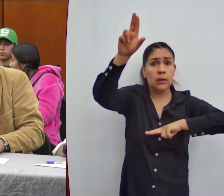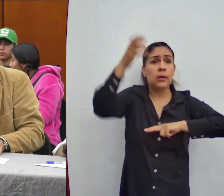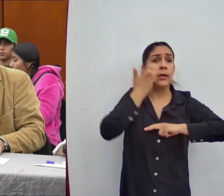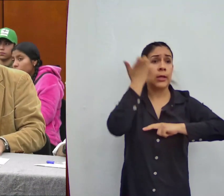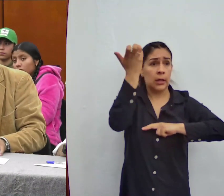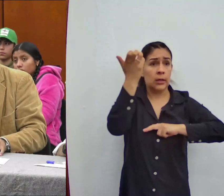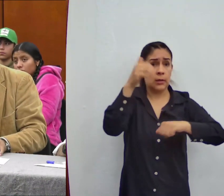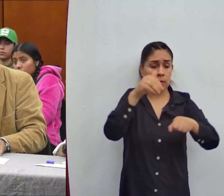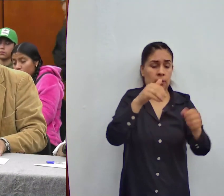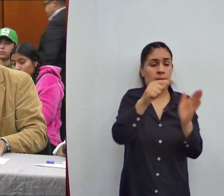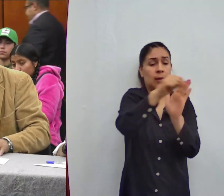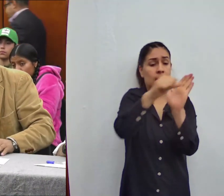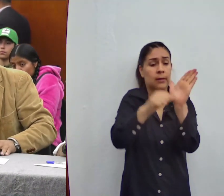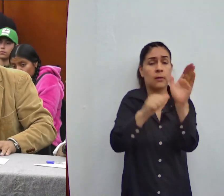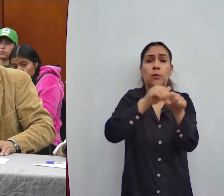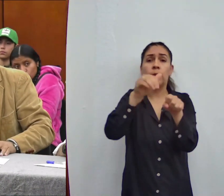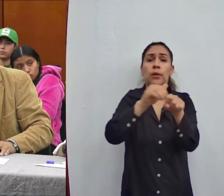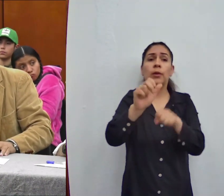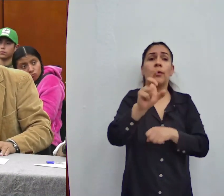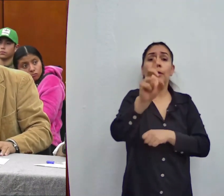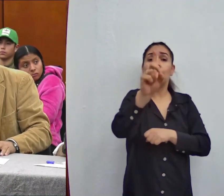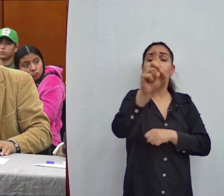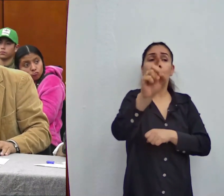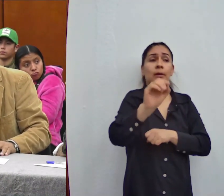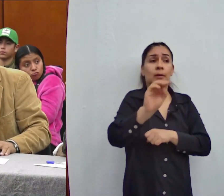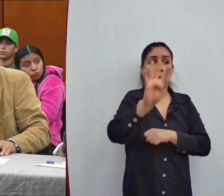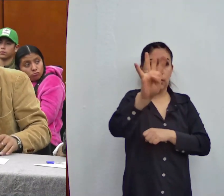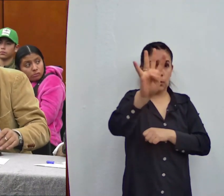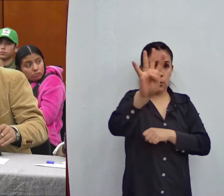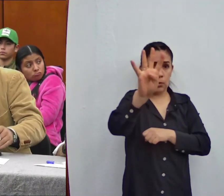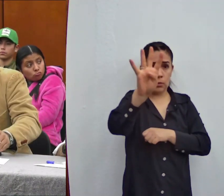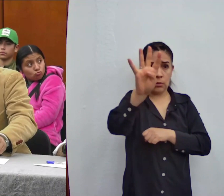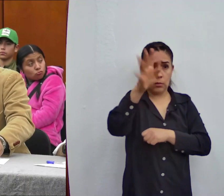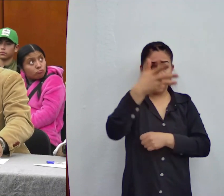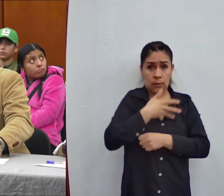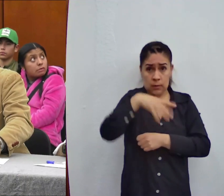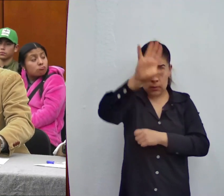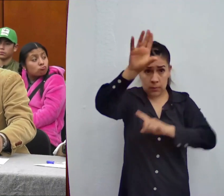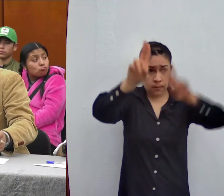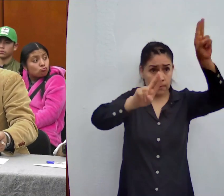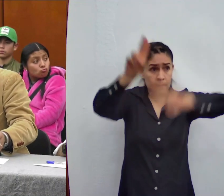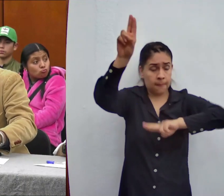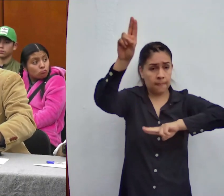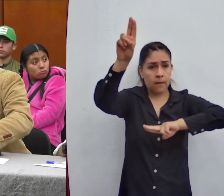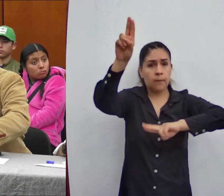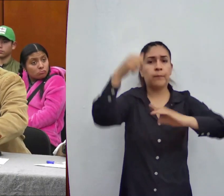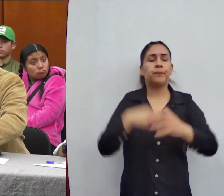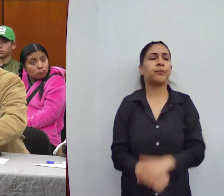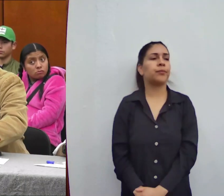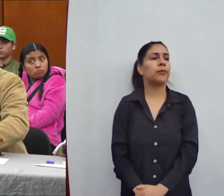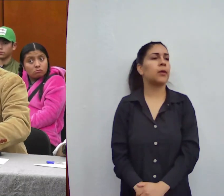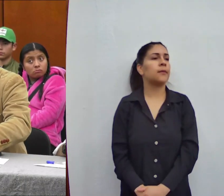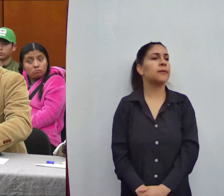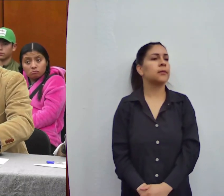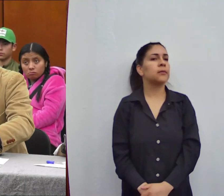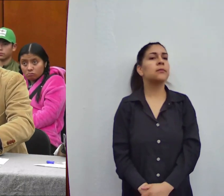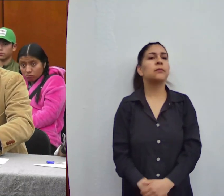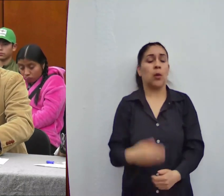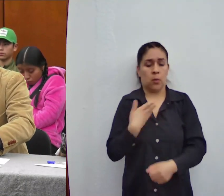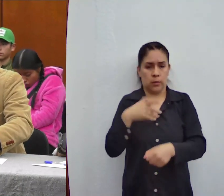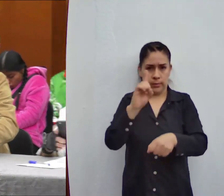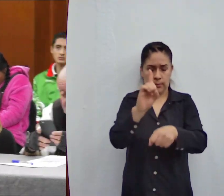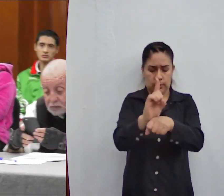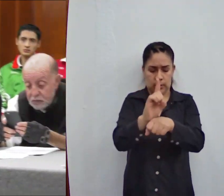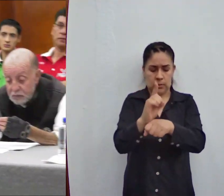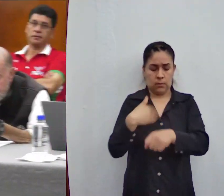Adelante. Buenos días, mi nombre es Nancy